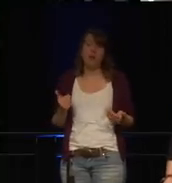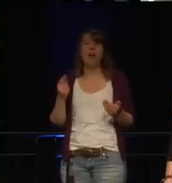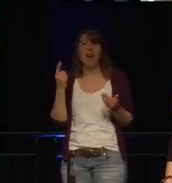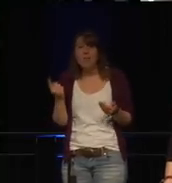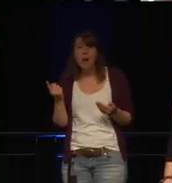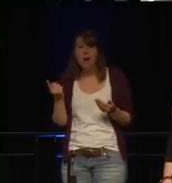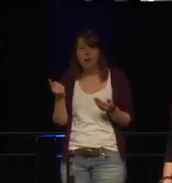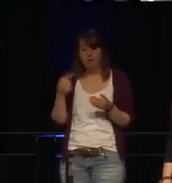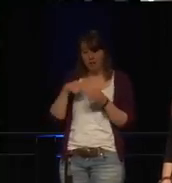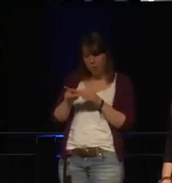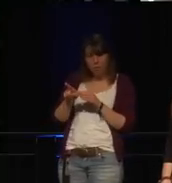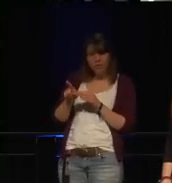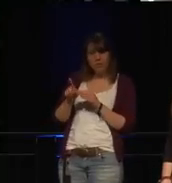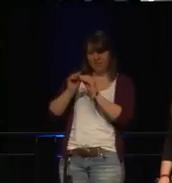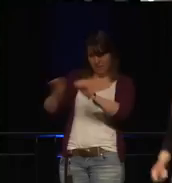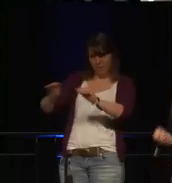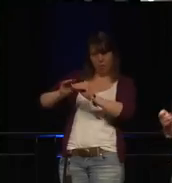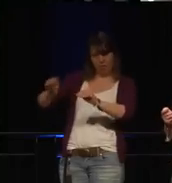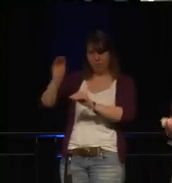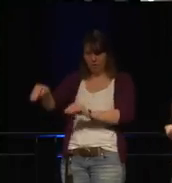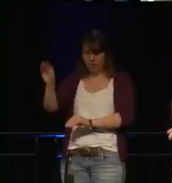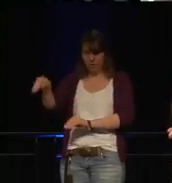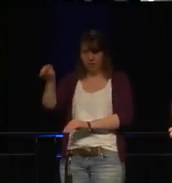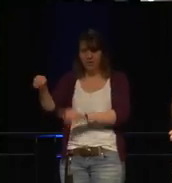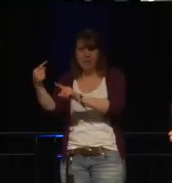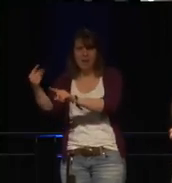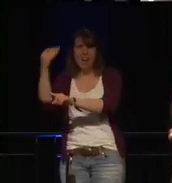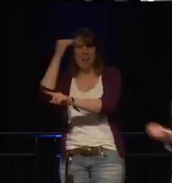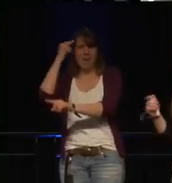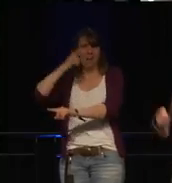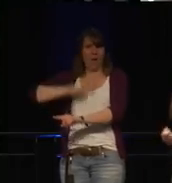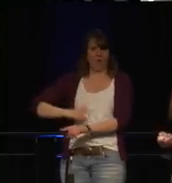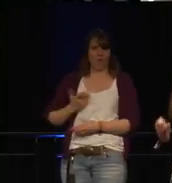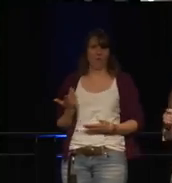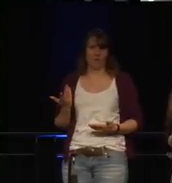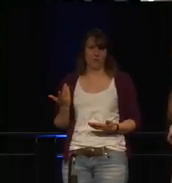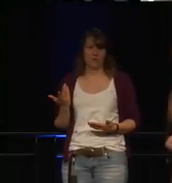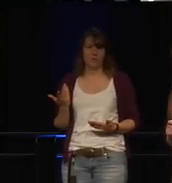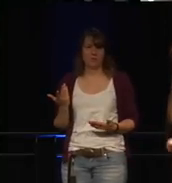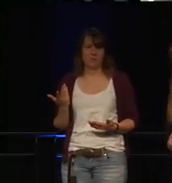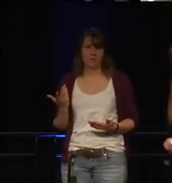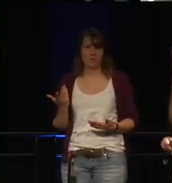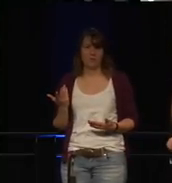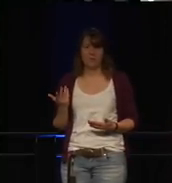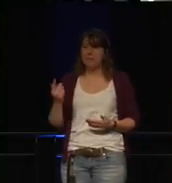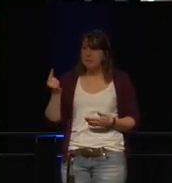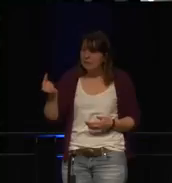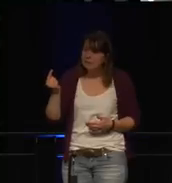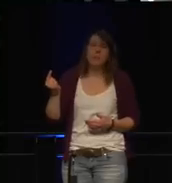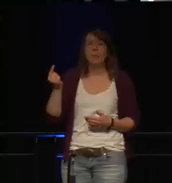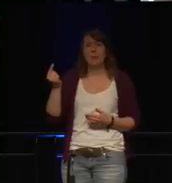Pero eso es la manera en la que usan muchísimo para analizar la personalidad y los hábitos de los